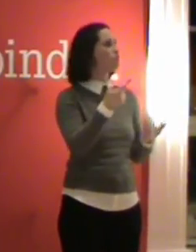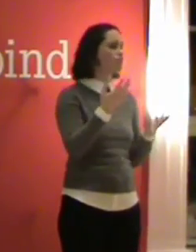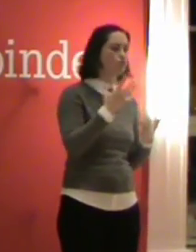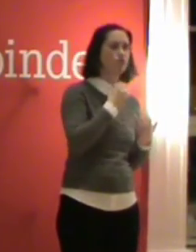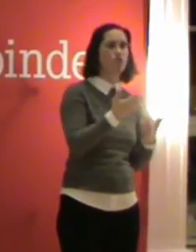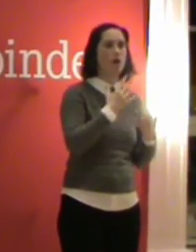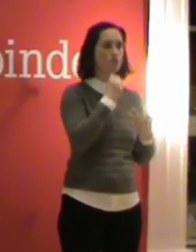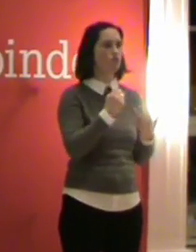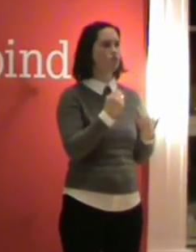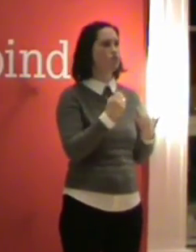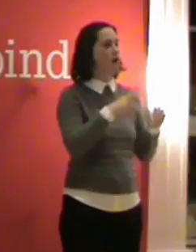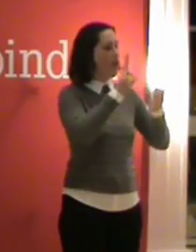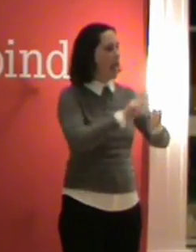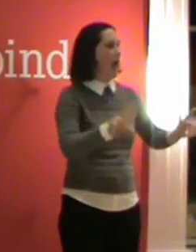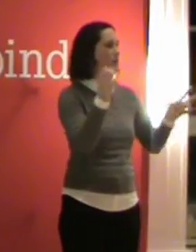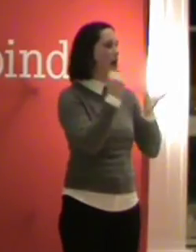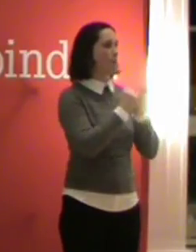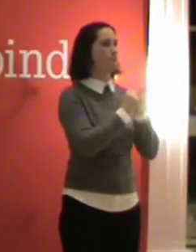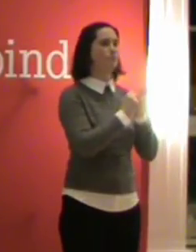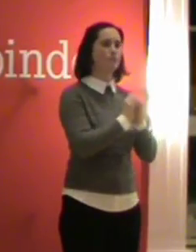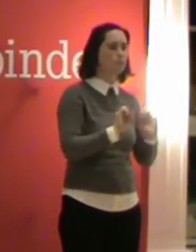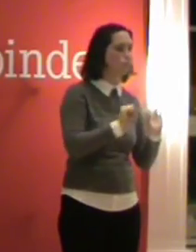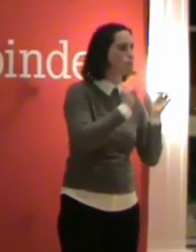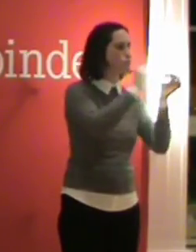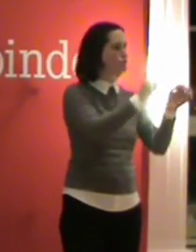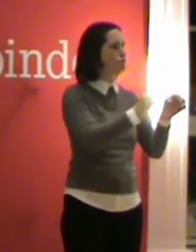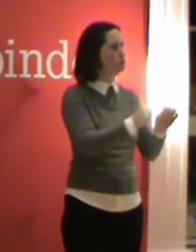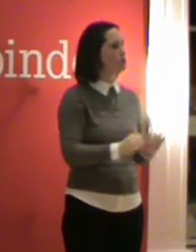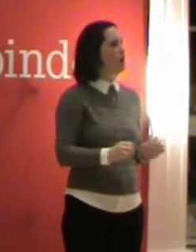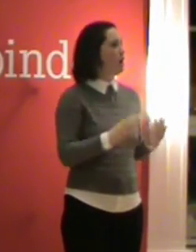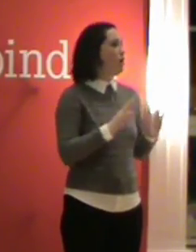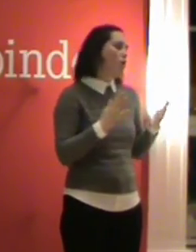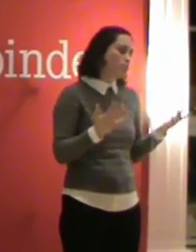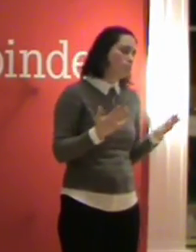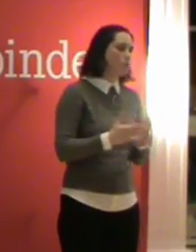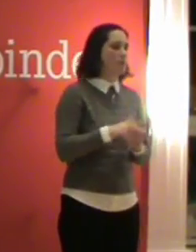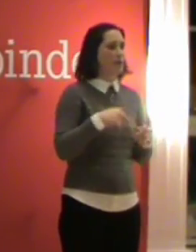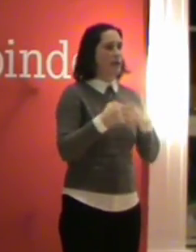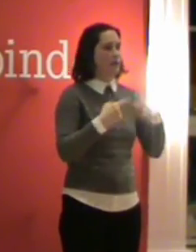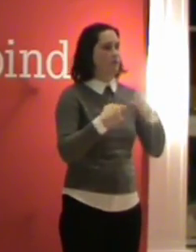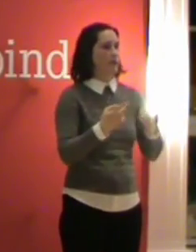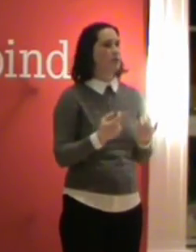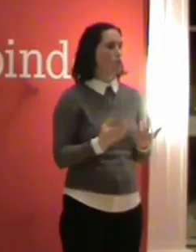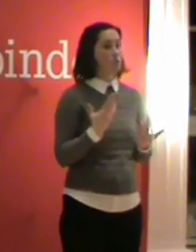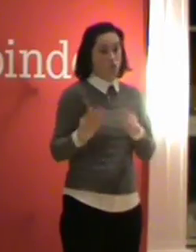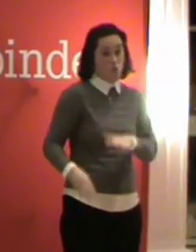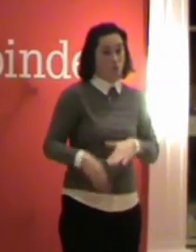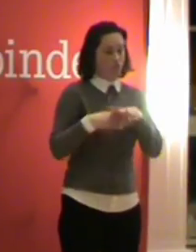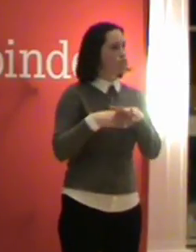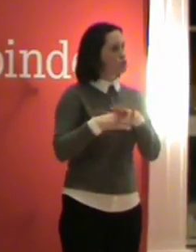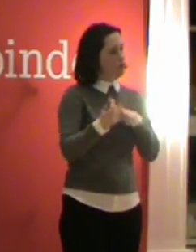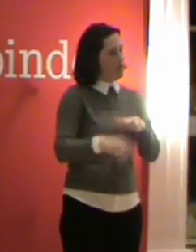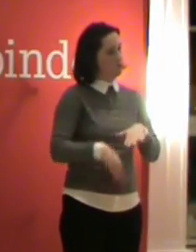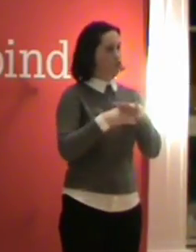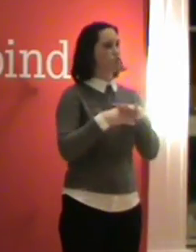bisschen in unseren ehrenamtlichen Enthusiasmus halten. Aber auch durch so eine Unterstützung ist da wirklich was Schönes